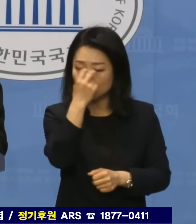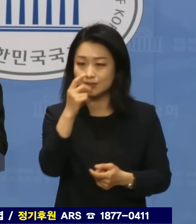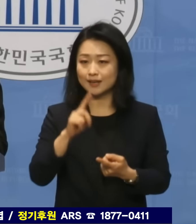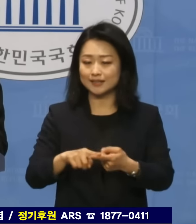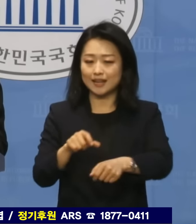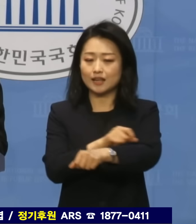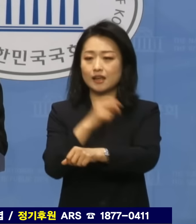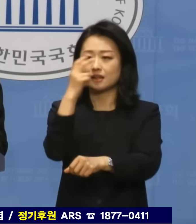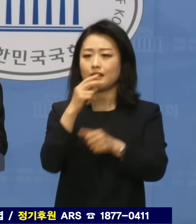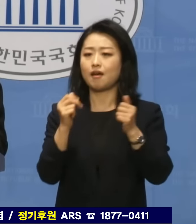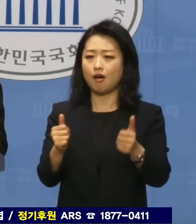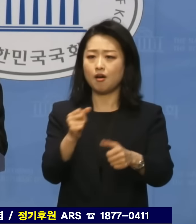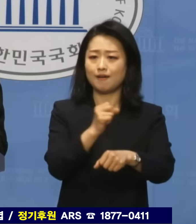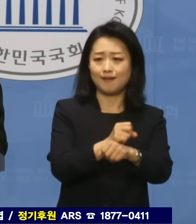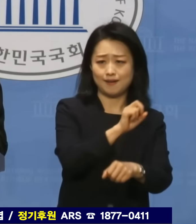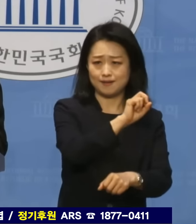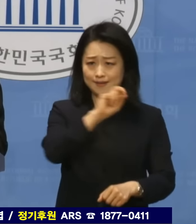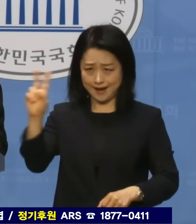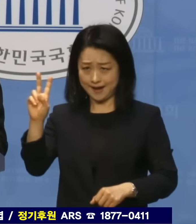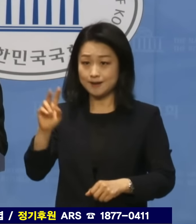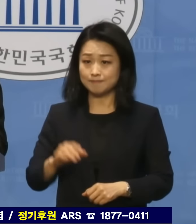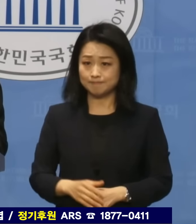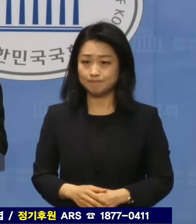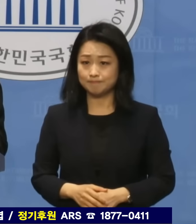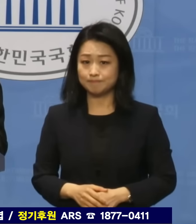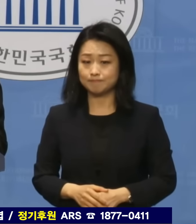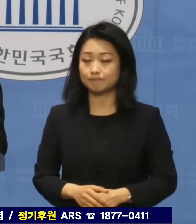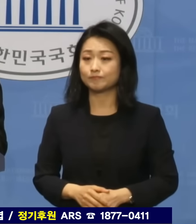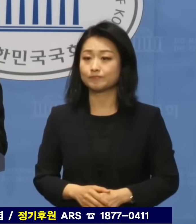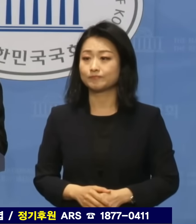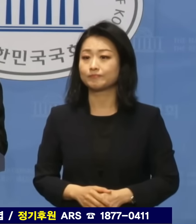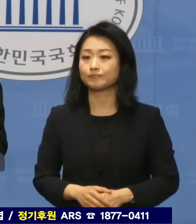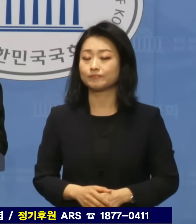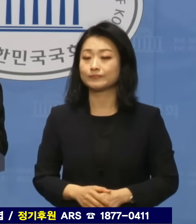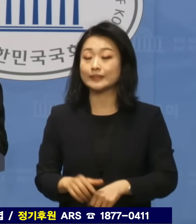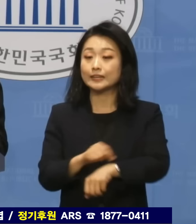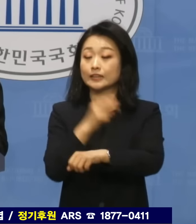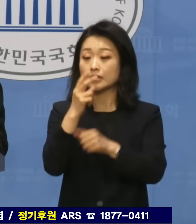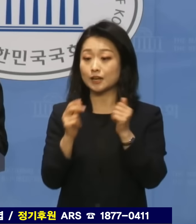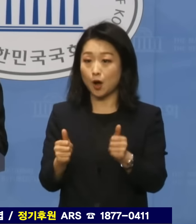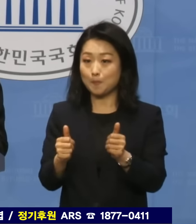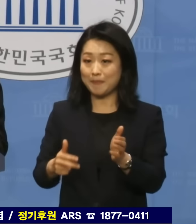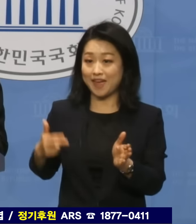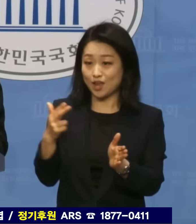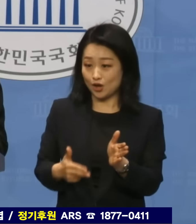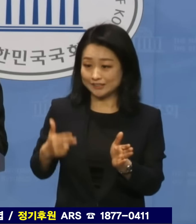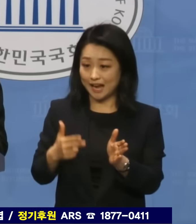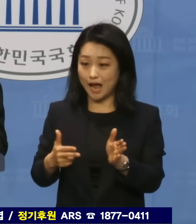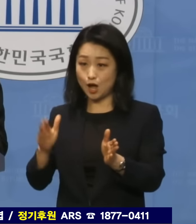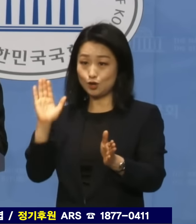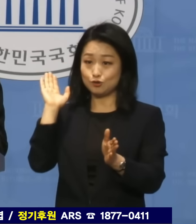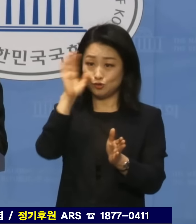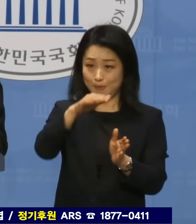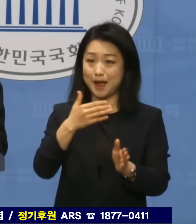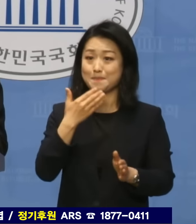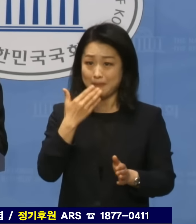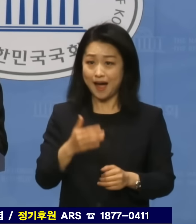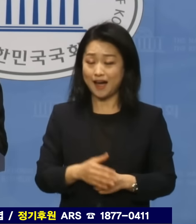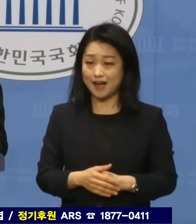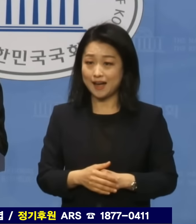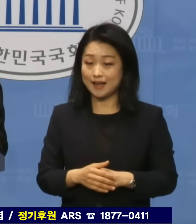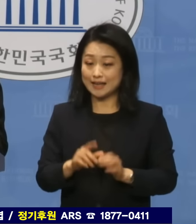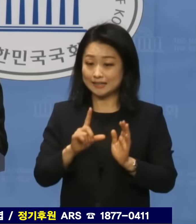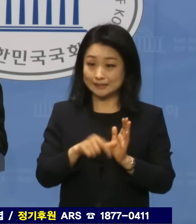진상규명을 특검을 통해 이루어내야만 합니다. 특검 열차는 이미 출발했습니다.